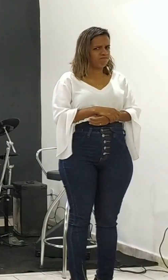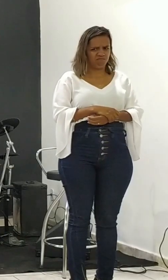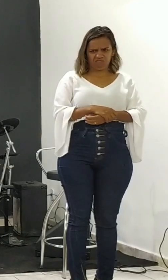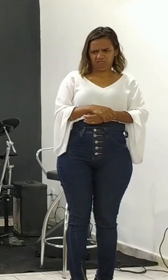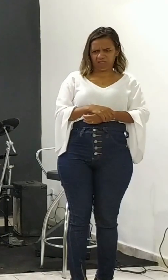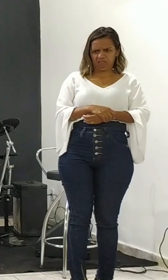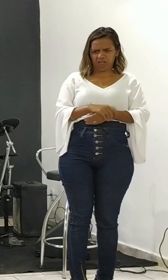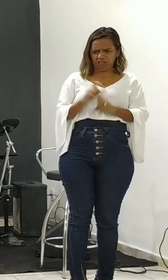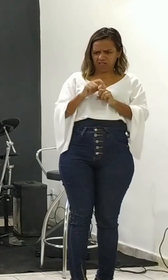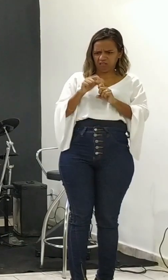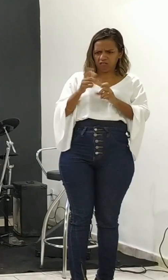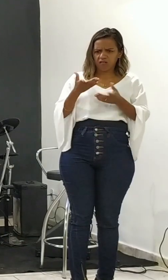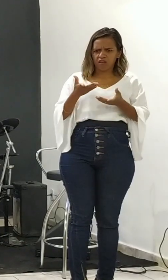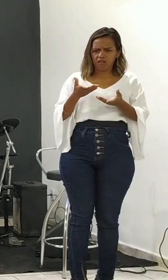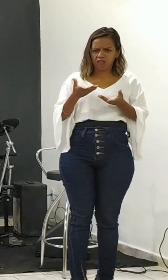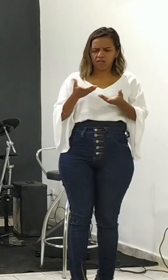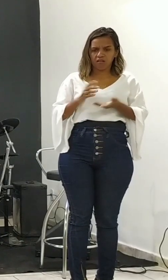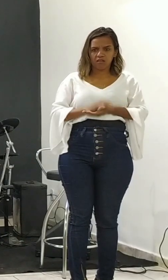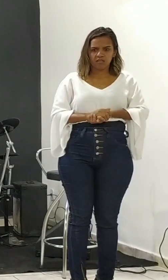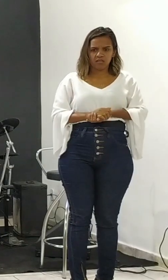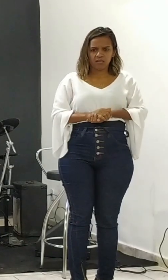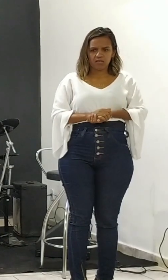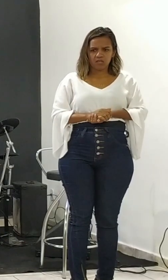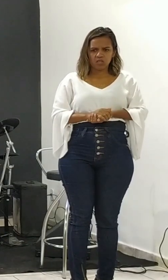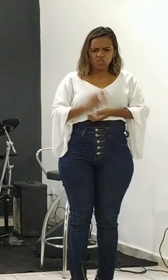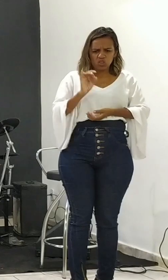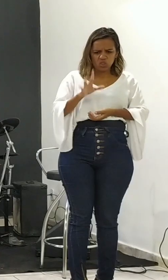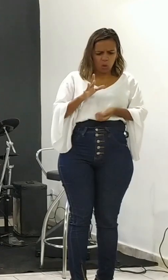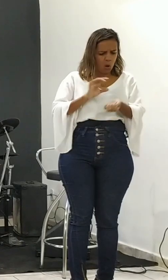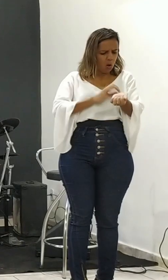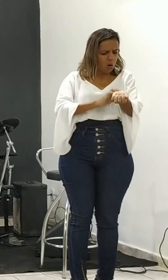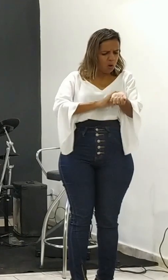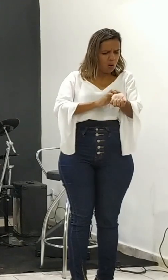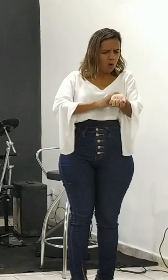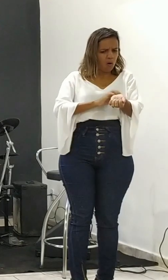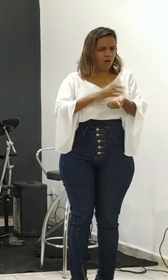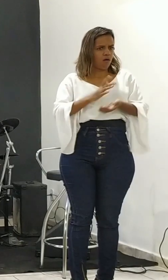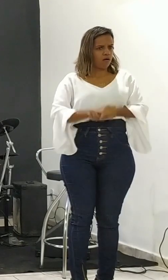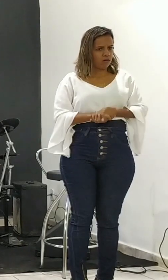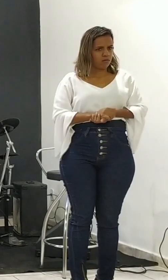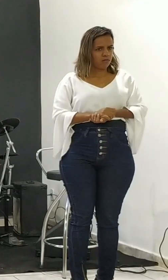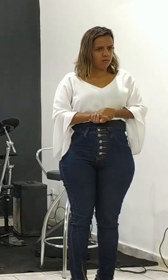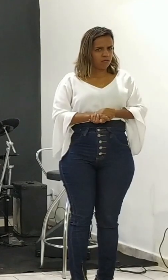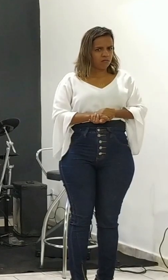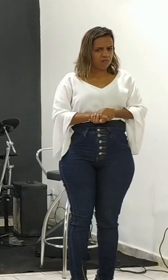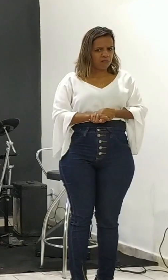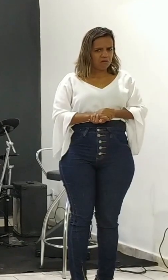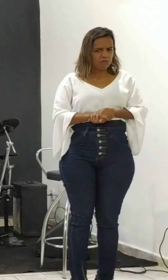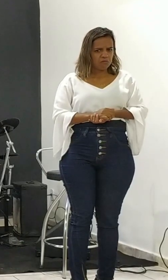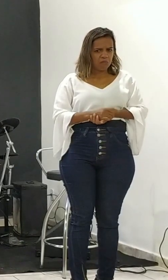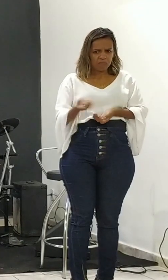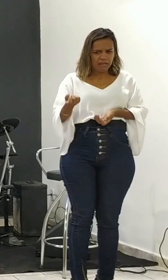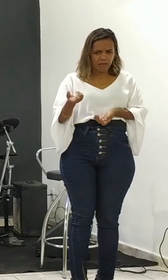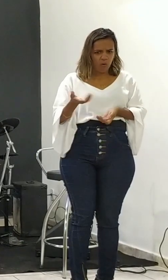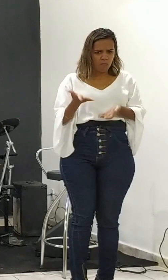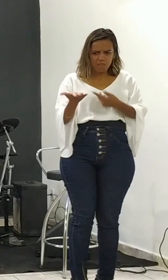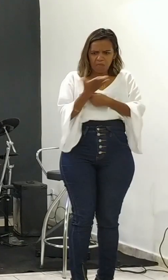Mas, doutora, se é só uma coceira, a senhora não dá conta